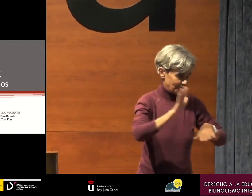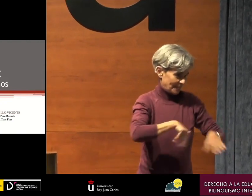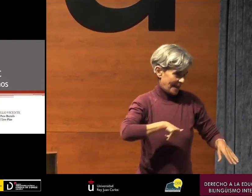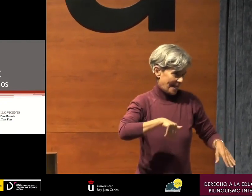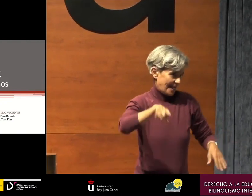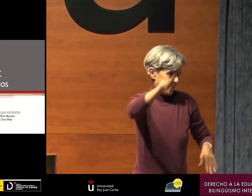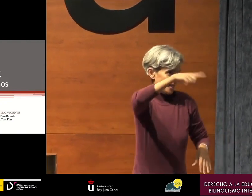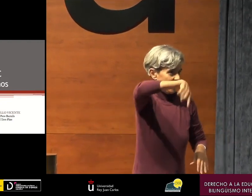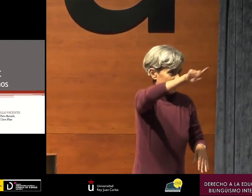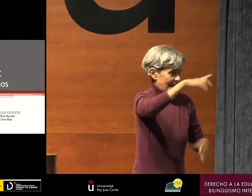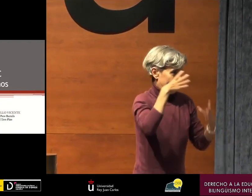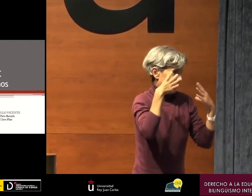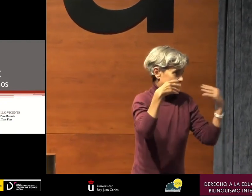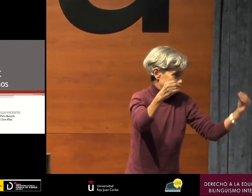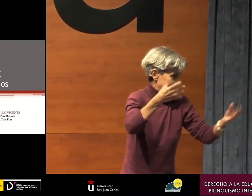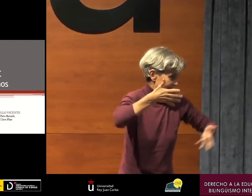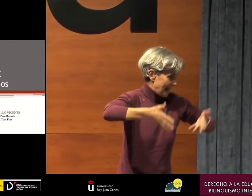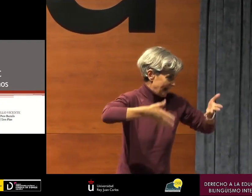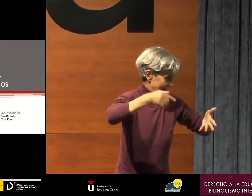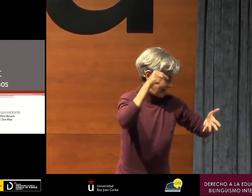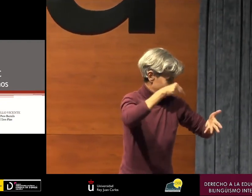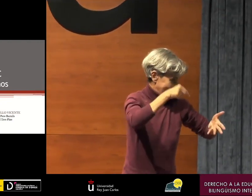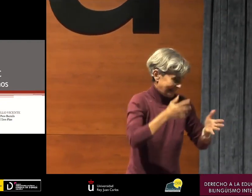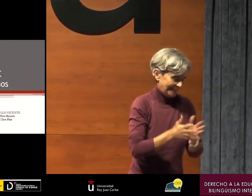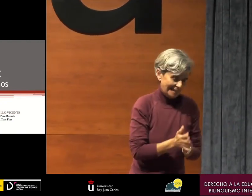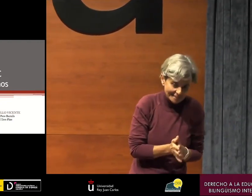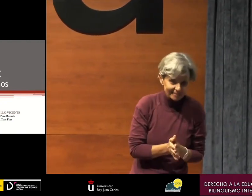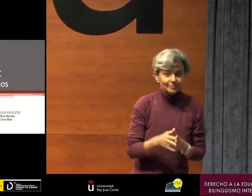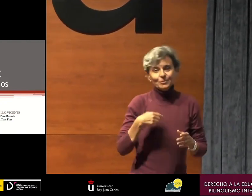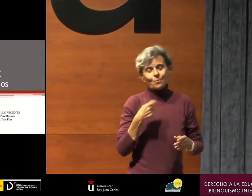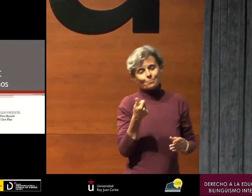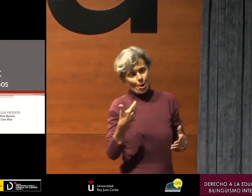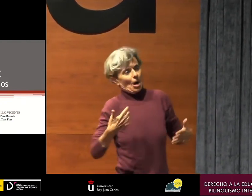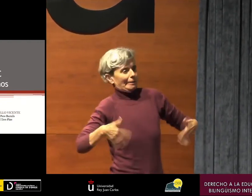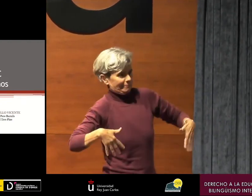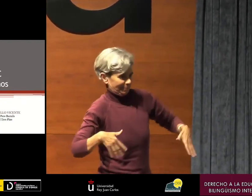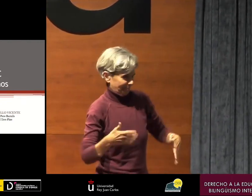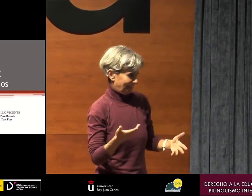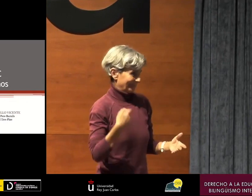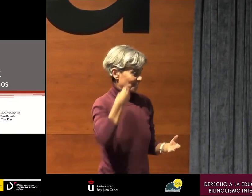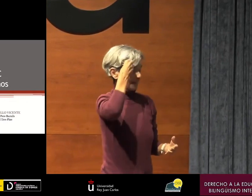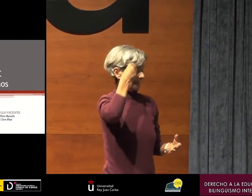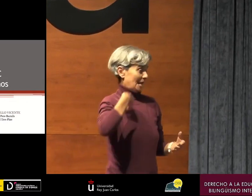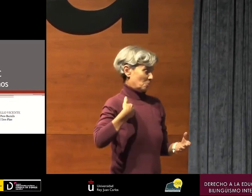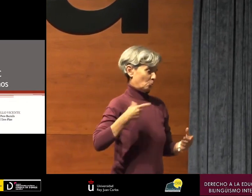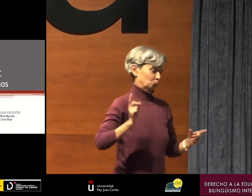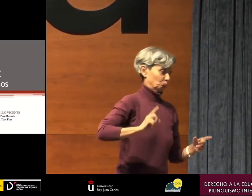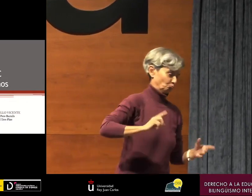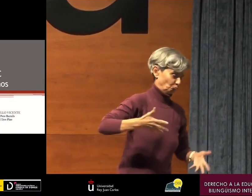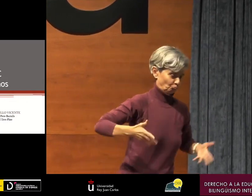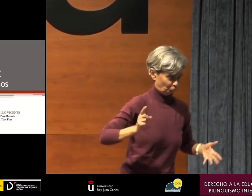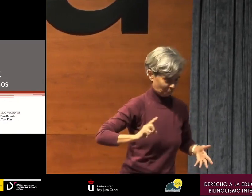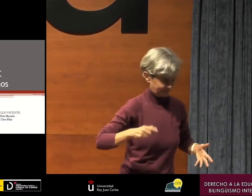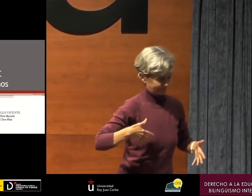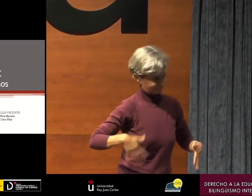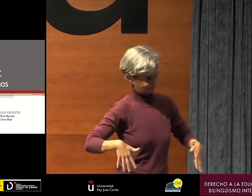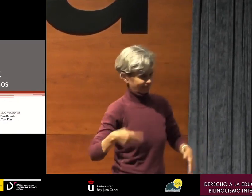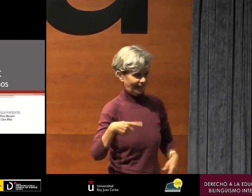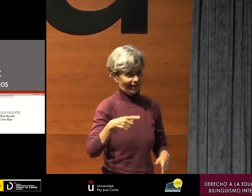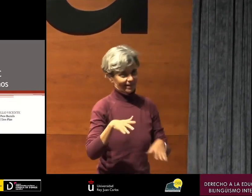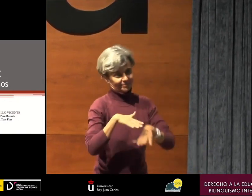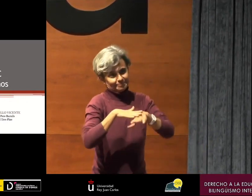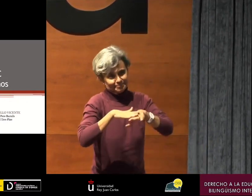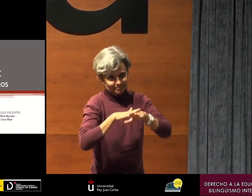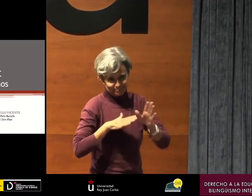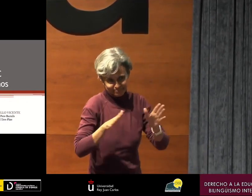signo en lengua de signos catalana. Voy a intentar hacerlo más despacito para que me podáis entender. Aparte de que estoy un poco